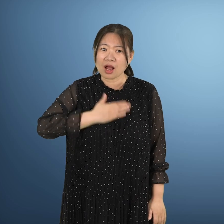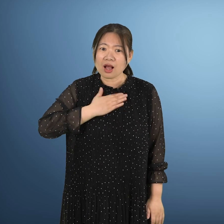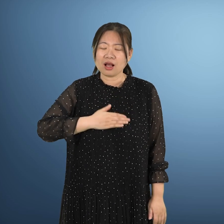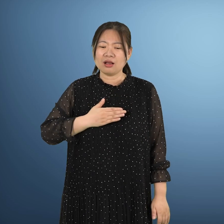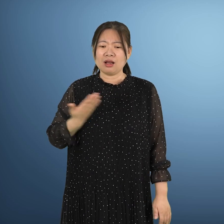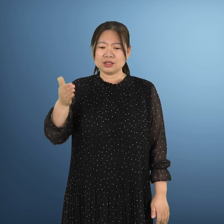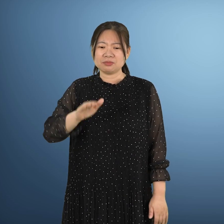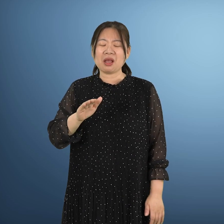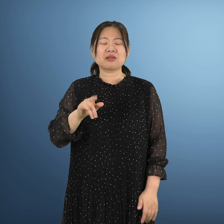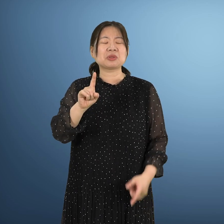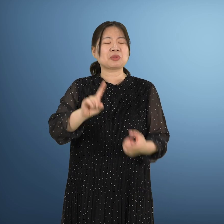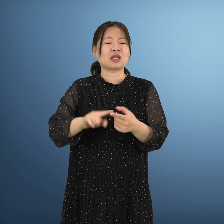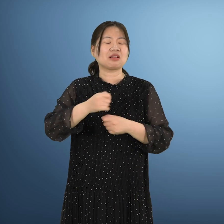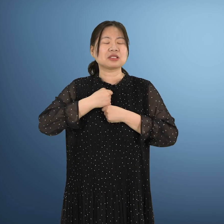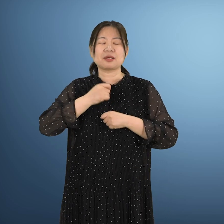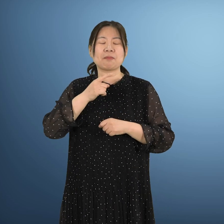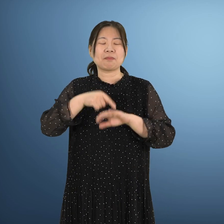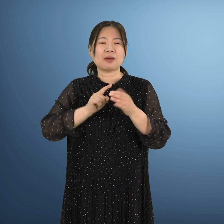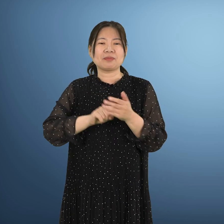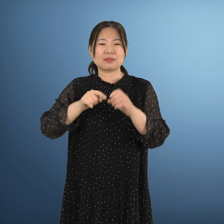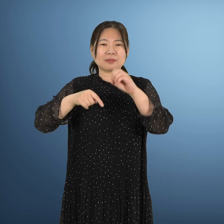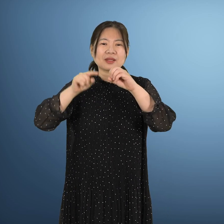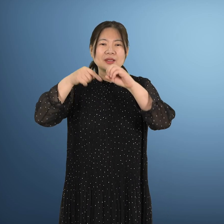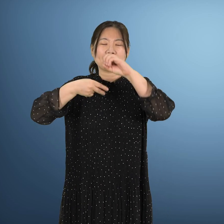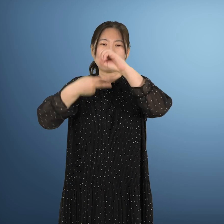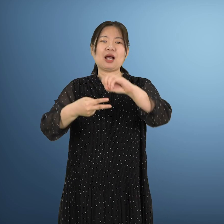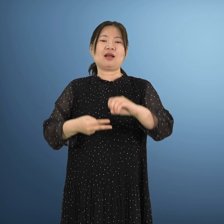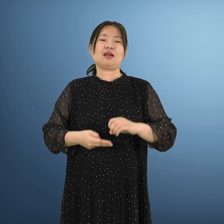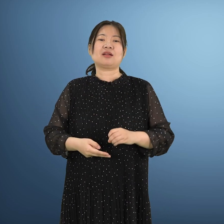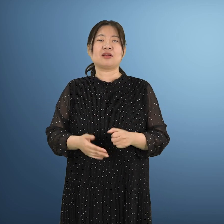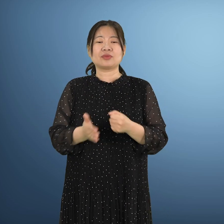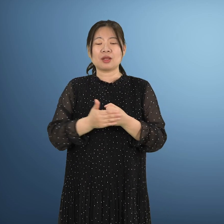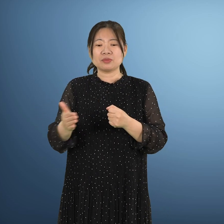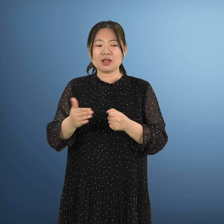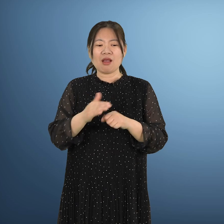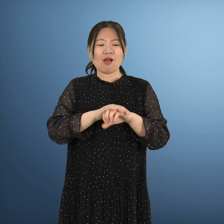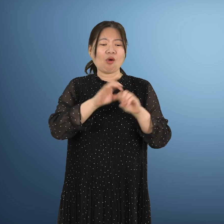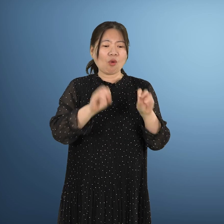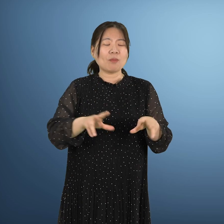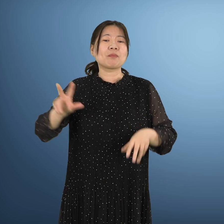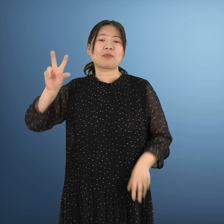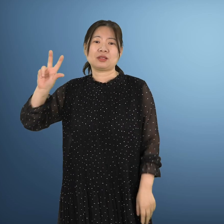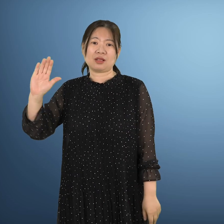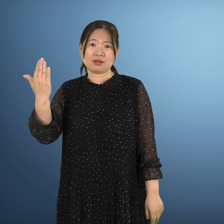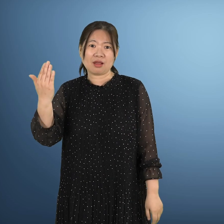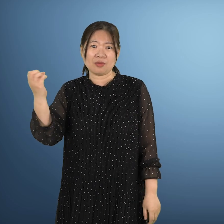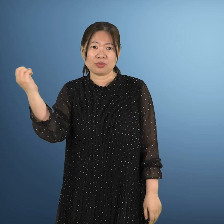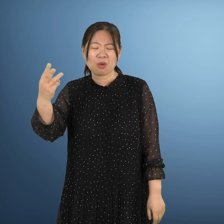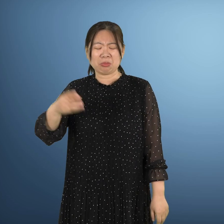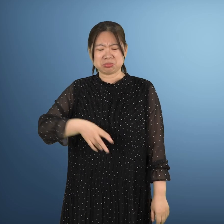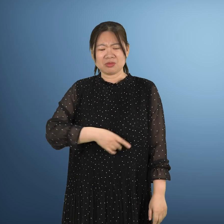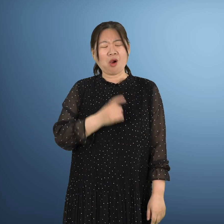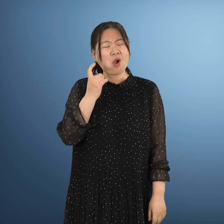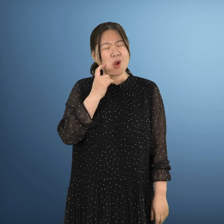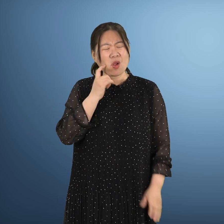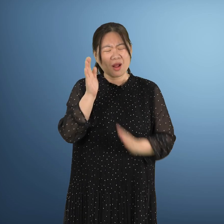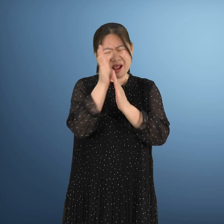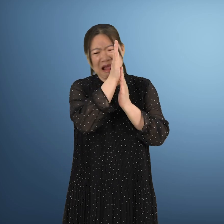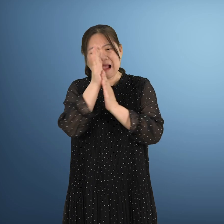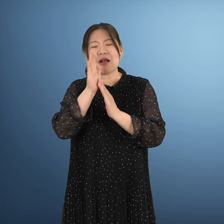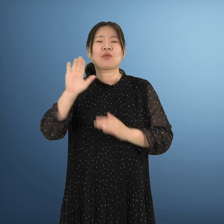그런데 전혀 지킬 마음이 없어요. 이건 뭐죠? 헛맹세가 되고 위선이 된단